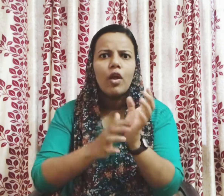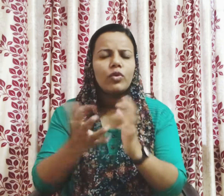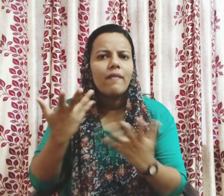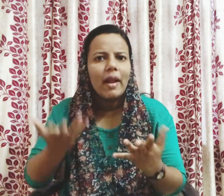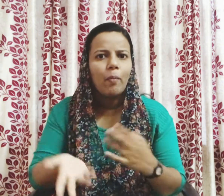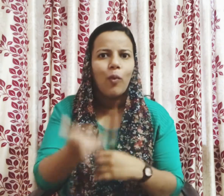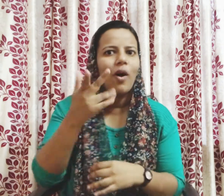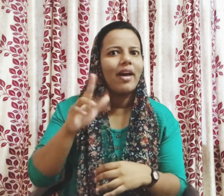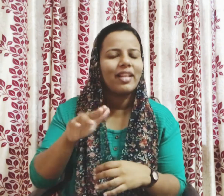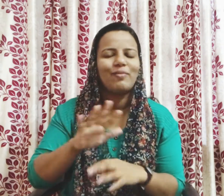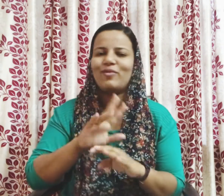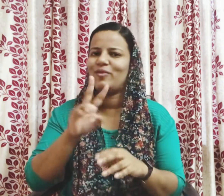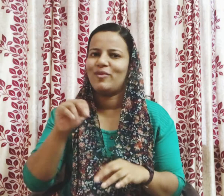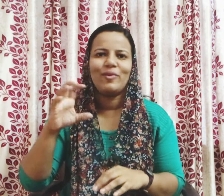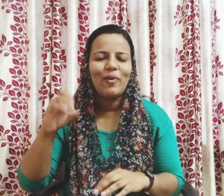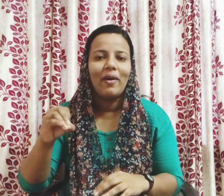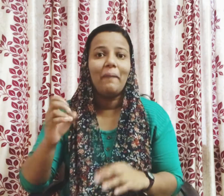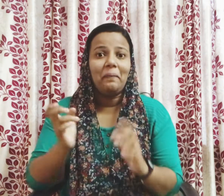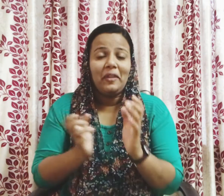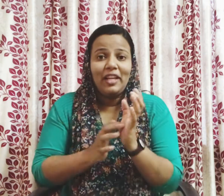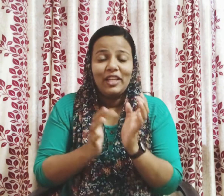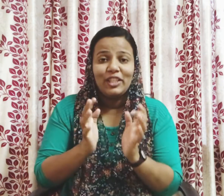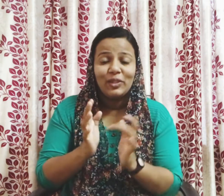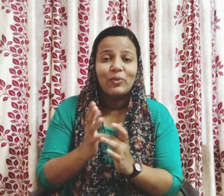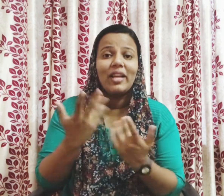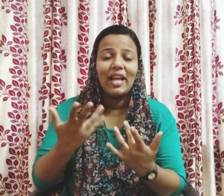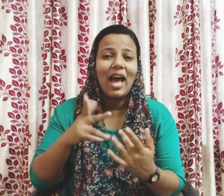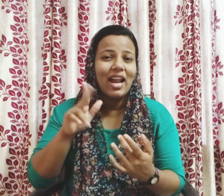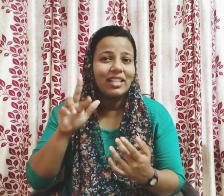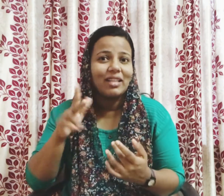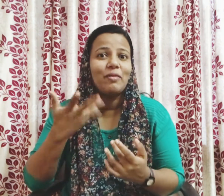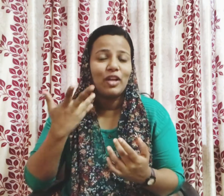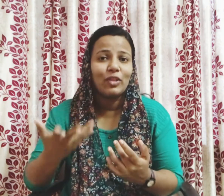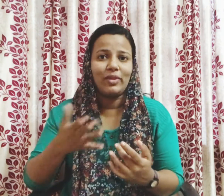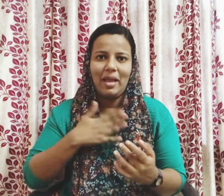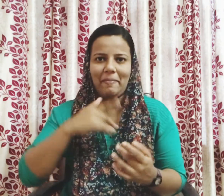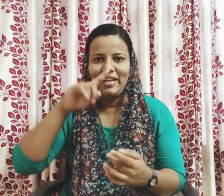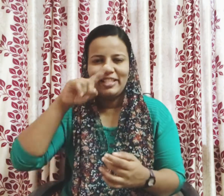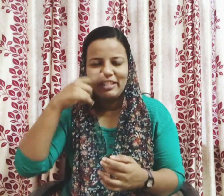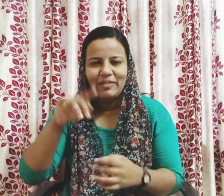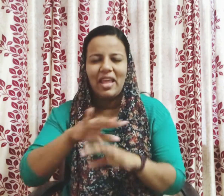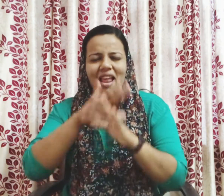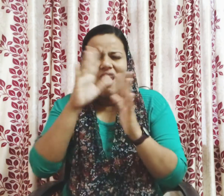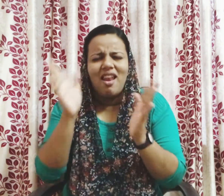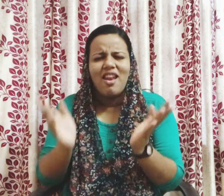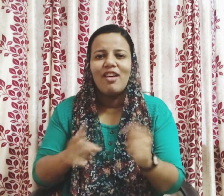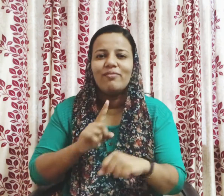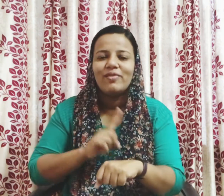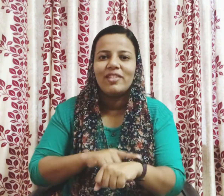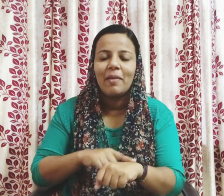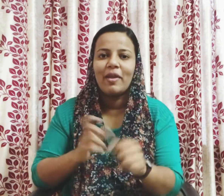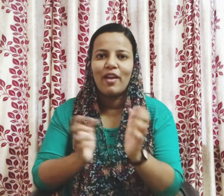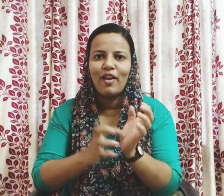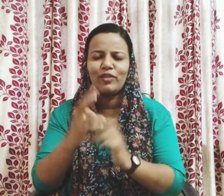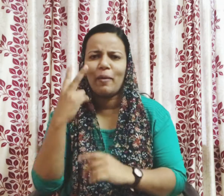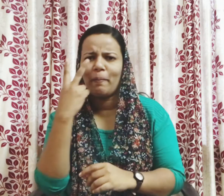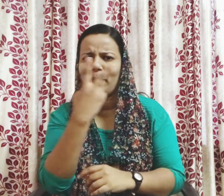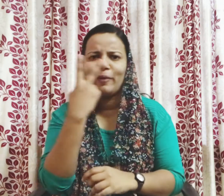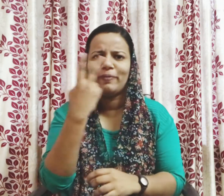അല്ല. കർത്താവിനെ എന്ന് വെച്ചാൽ കർത്താവിനെ നമ്മുടെ ജീവിതത്തിൽ, നമ്മുടെ എല്ലാ സമയങ്ങളിലും നമ്മൾ കർത്താവിനെ